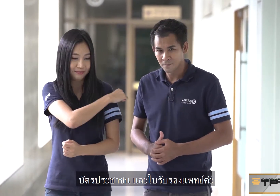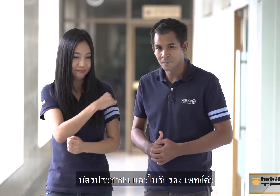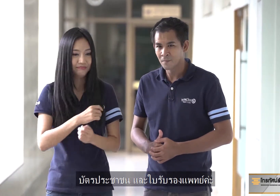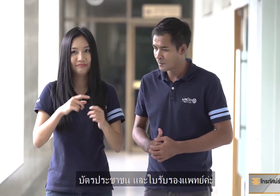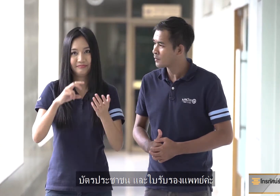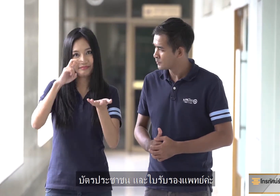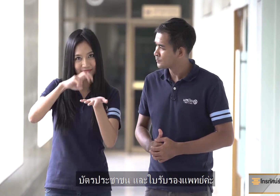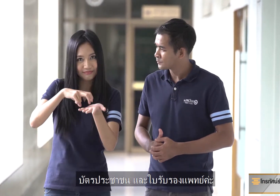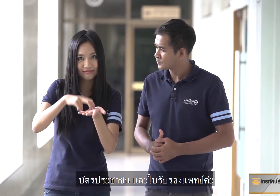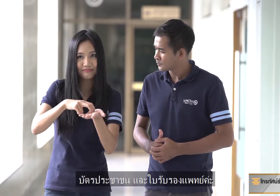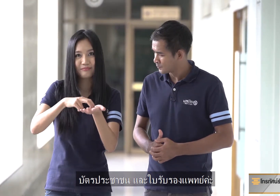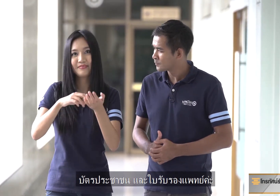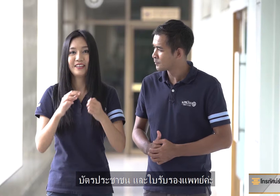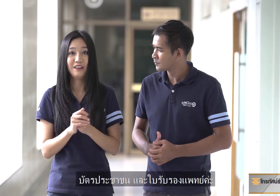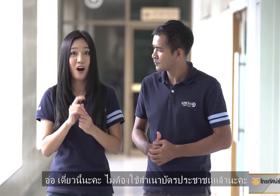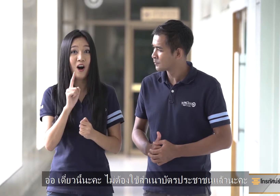ทย์ค่ะ